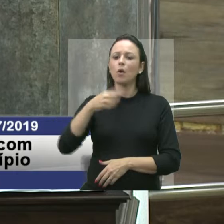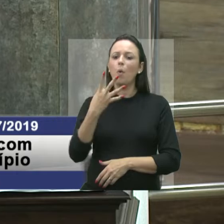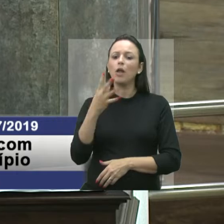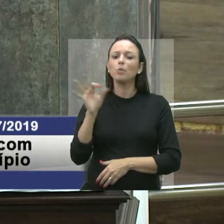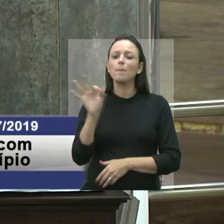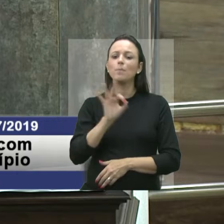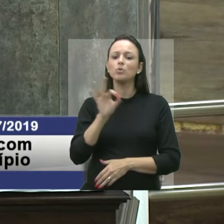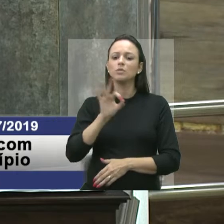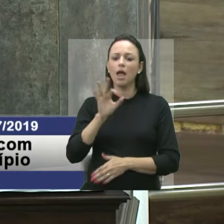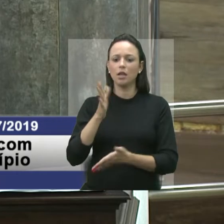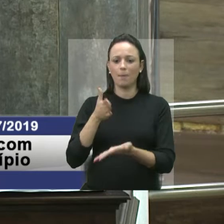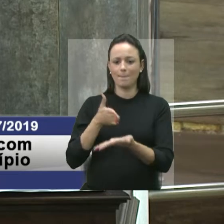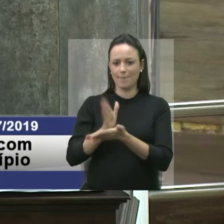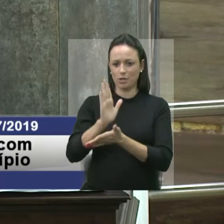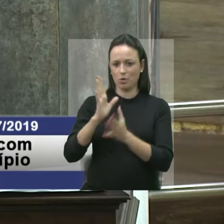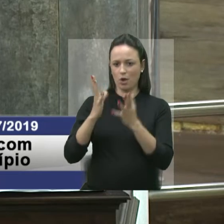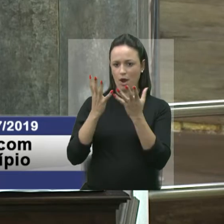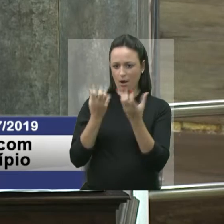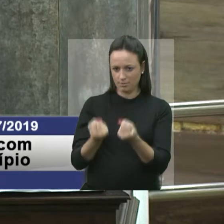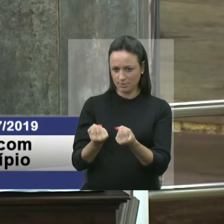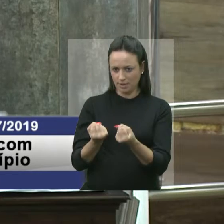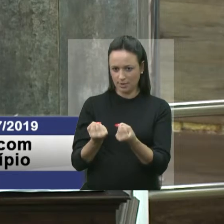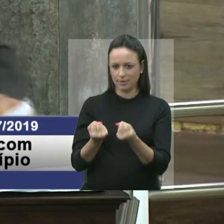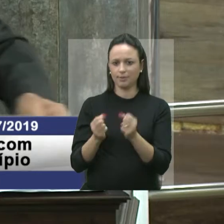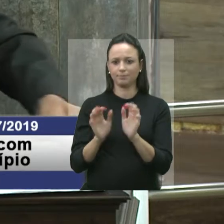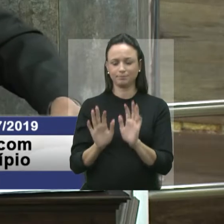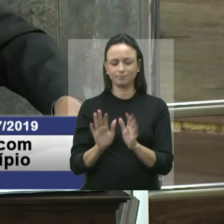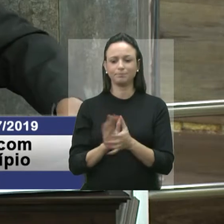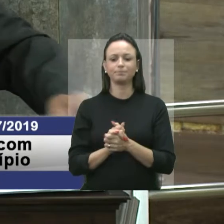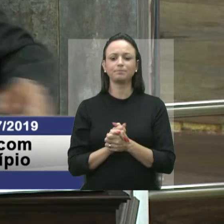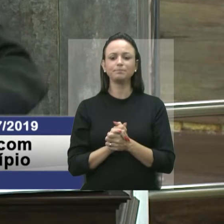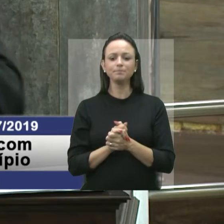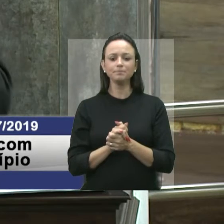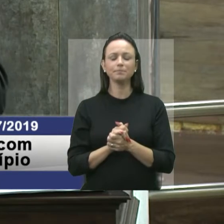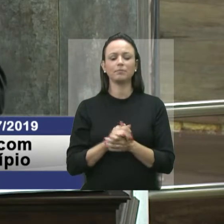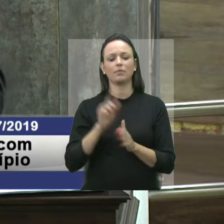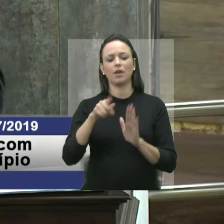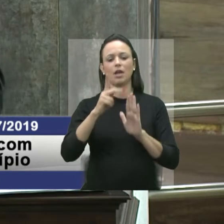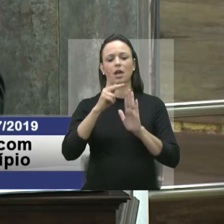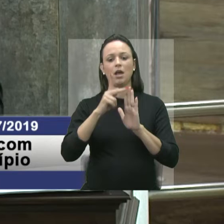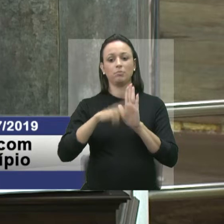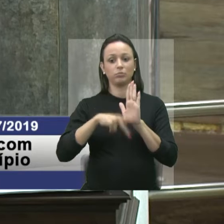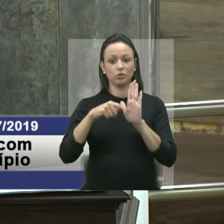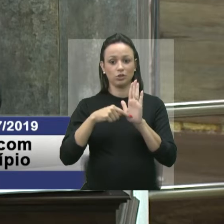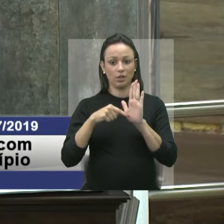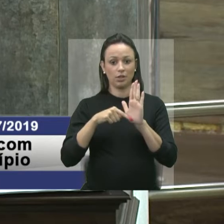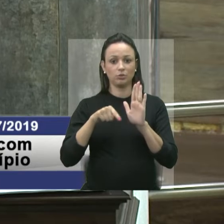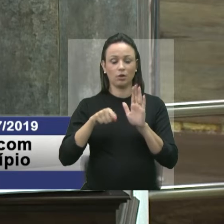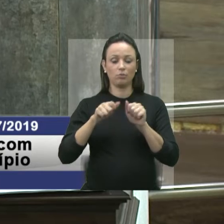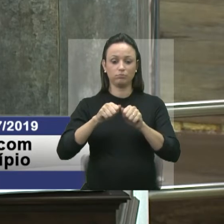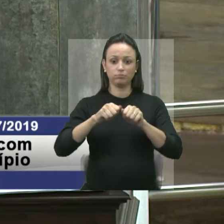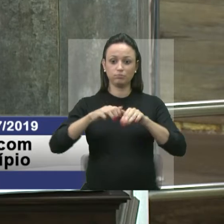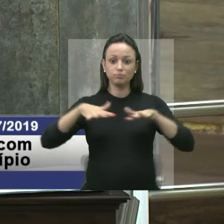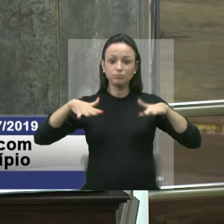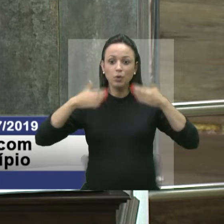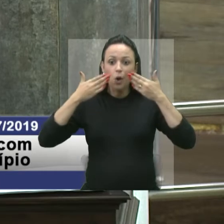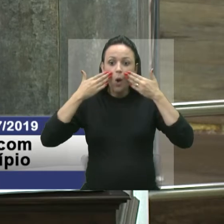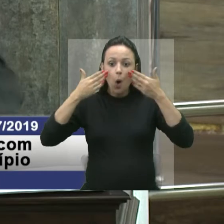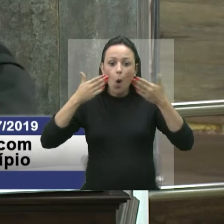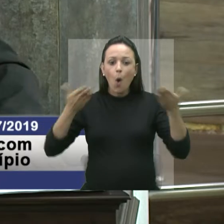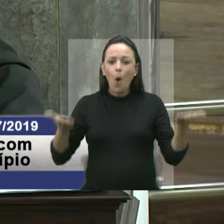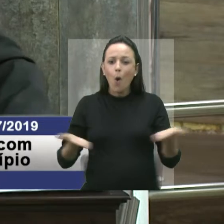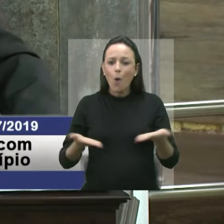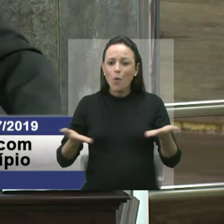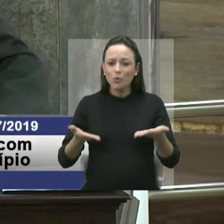97,94%. Esse projeto, a partir desta audiência pública, do qual as pessoas poderão